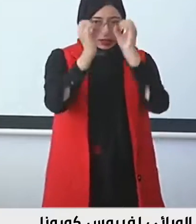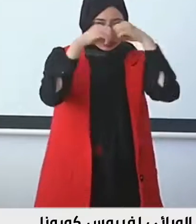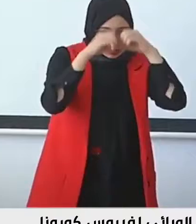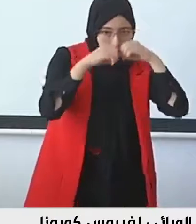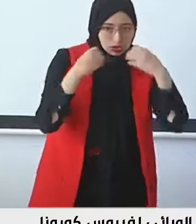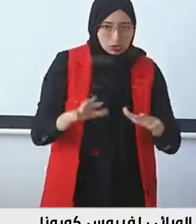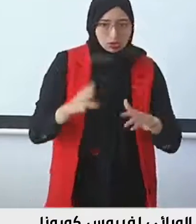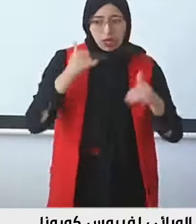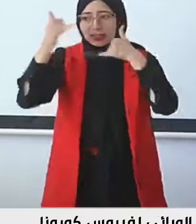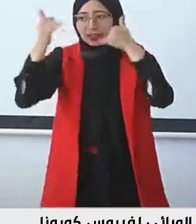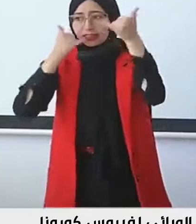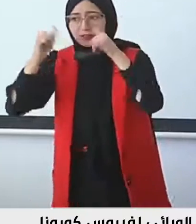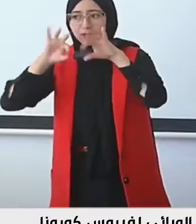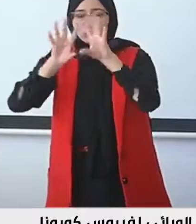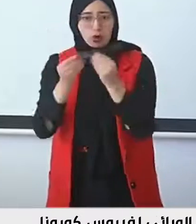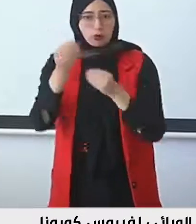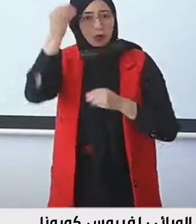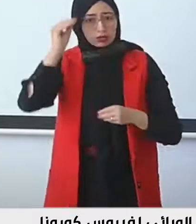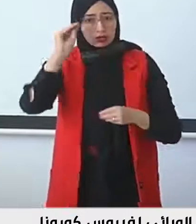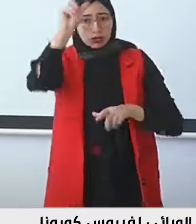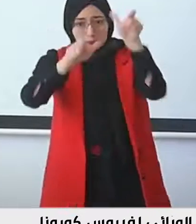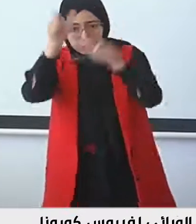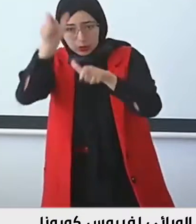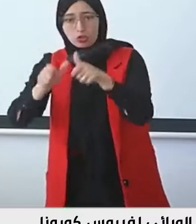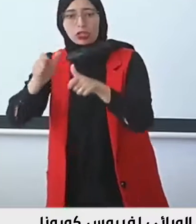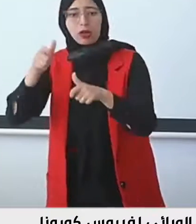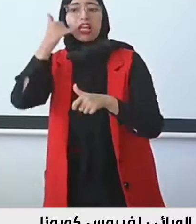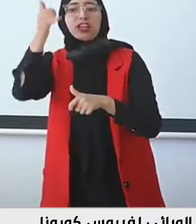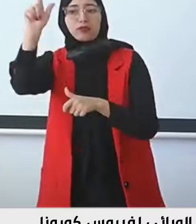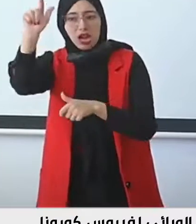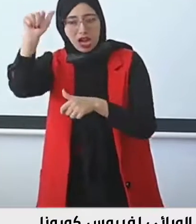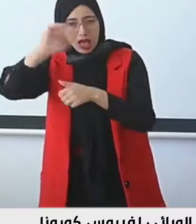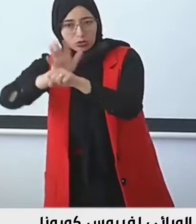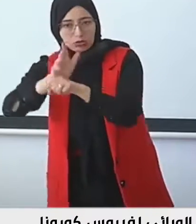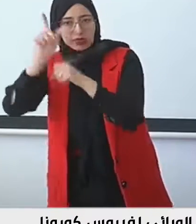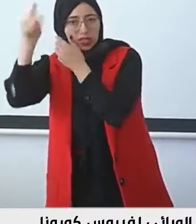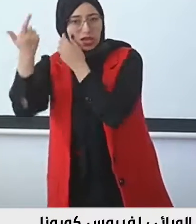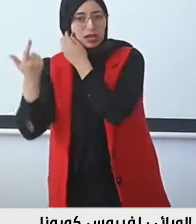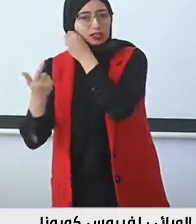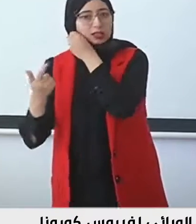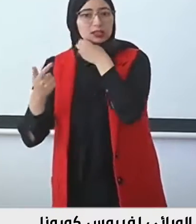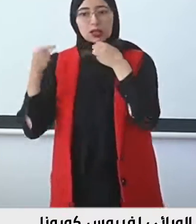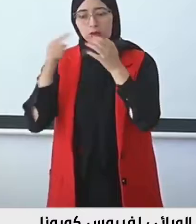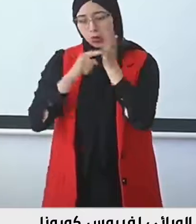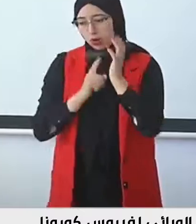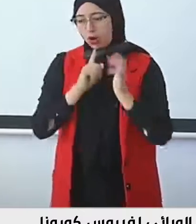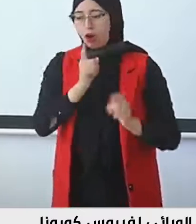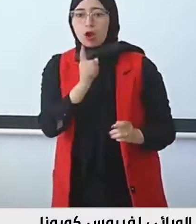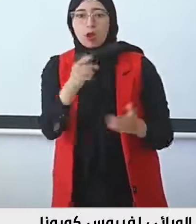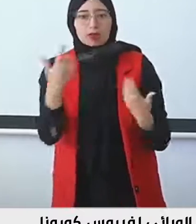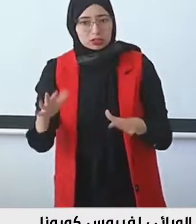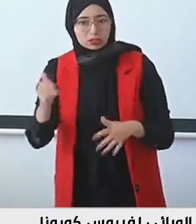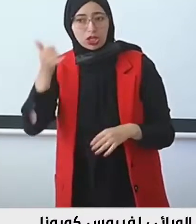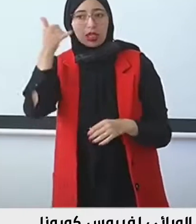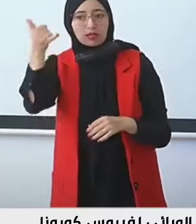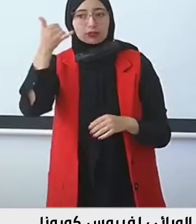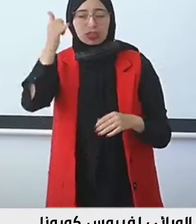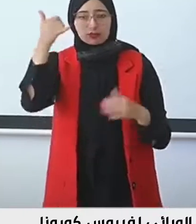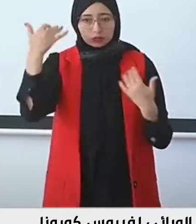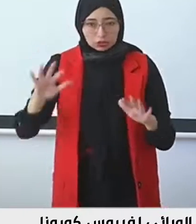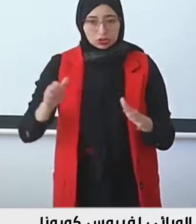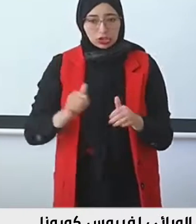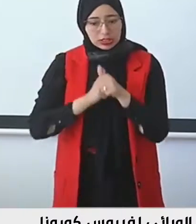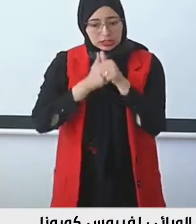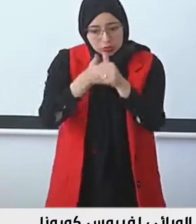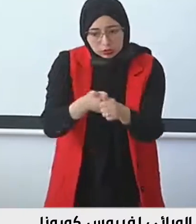بعمليه الاتصال اعلام الاشخاص اللي هما حاملين الفيروس، نعطيوهم الاجراءات اللي لازم يتخذوها، نتصلوا بهم باش نتبعوا